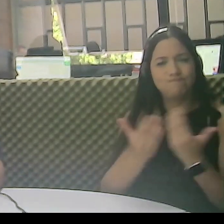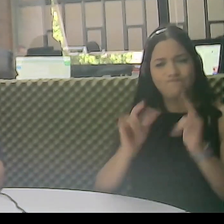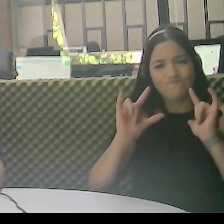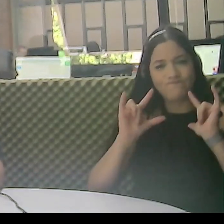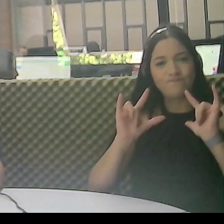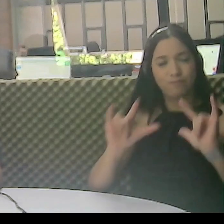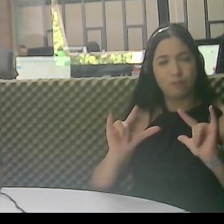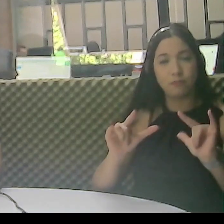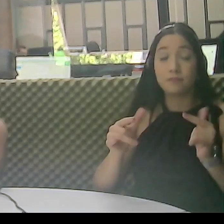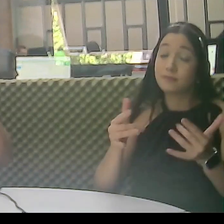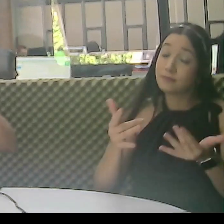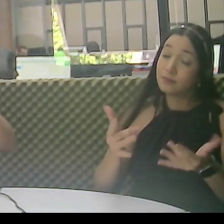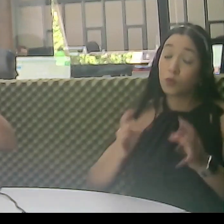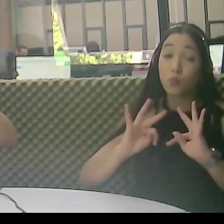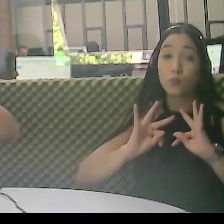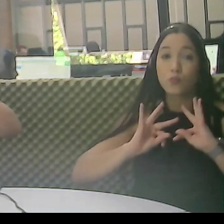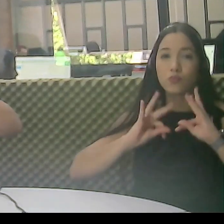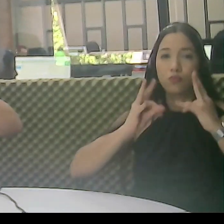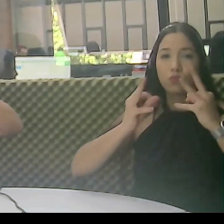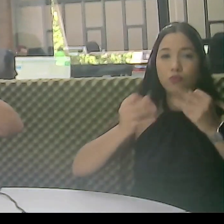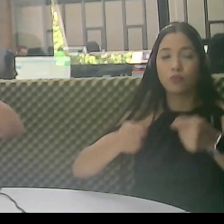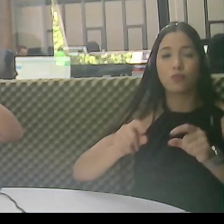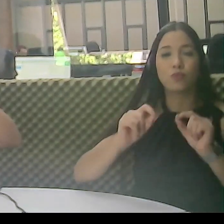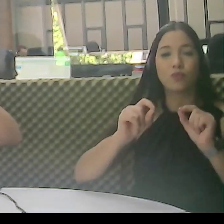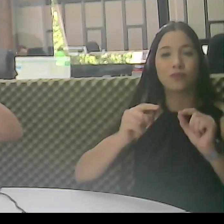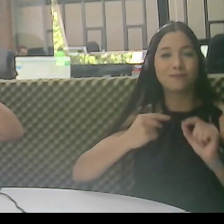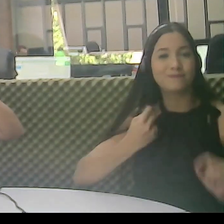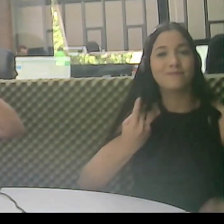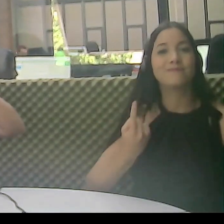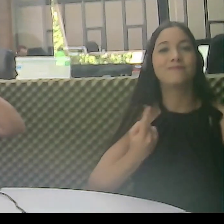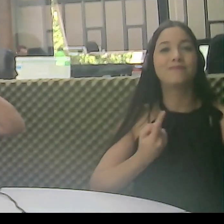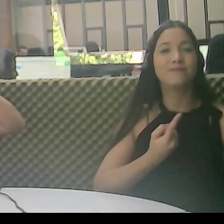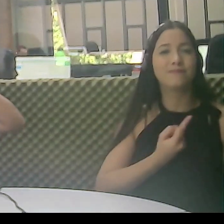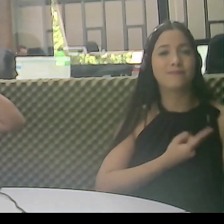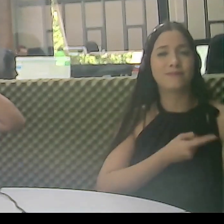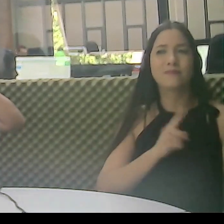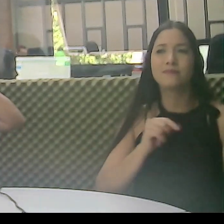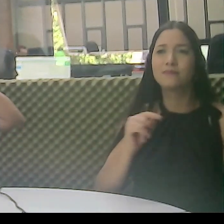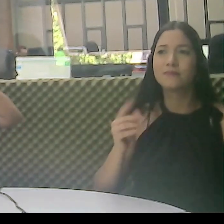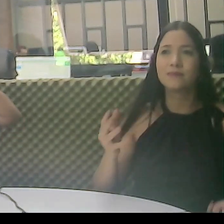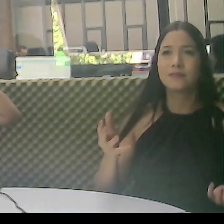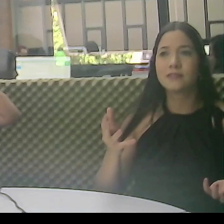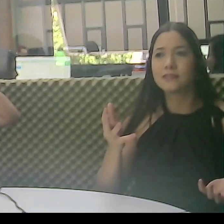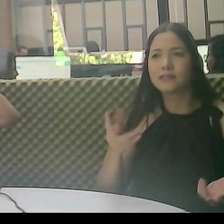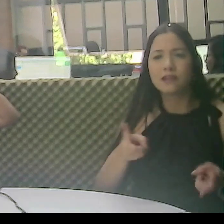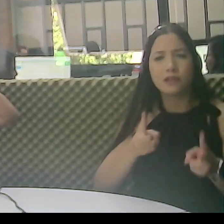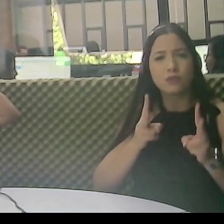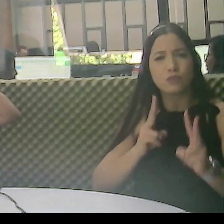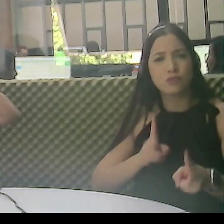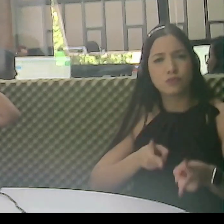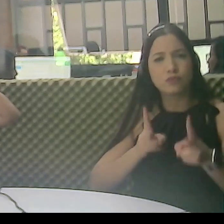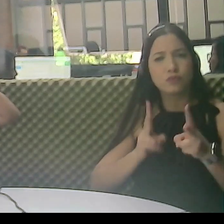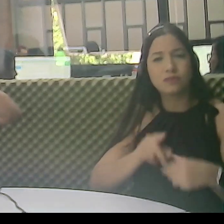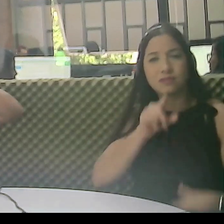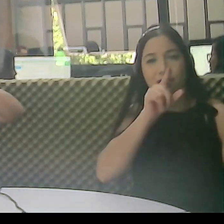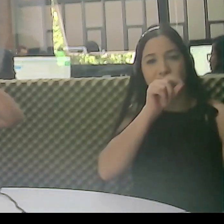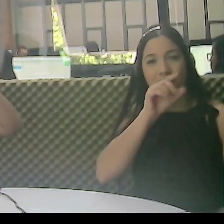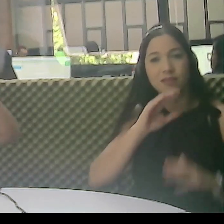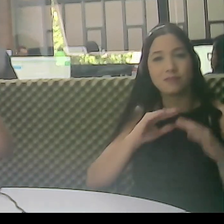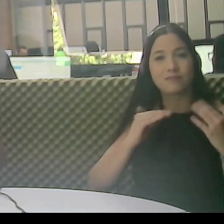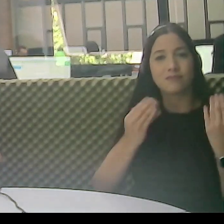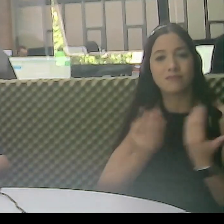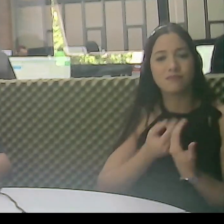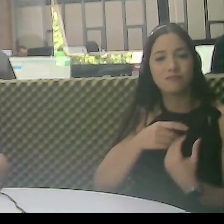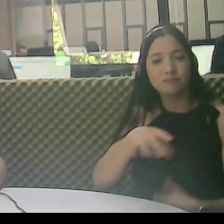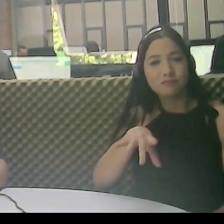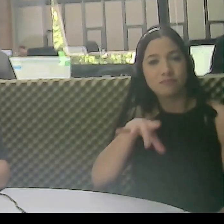modalidade. Então tudo isso faz com que a gente, né, tenha sempre o Sabiazinho no radar